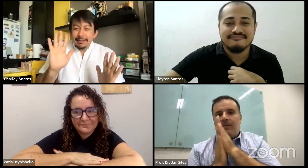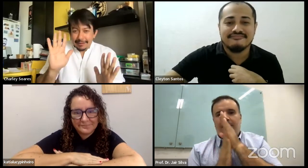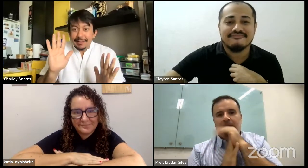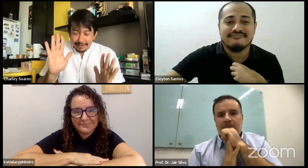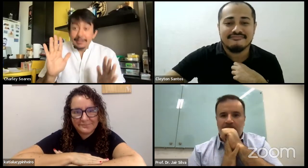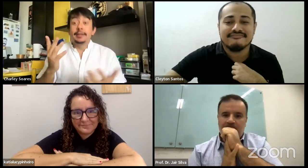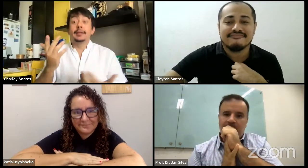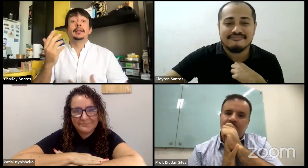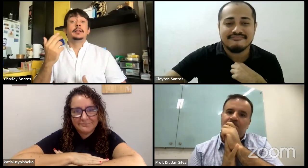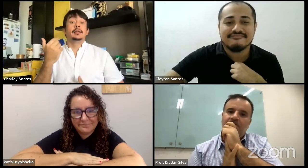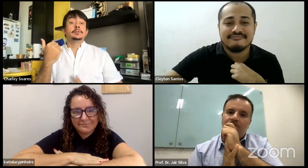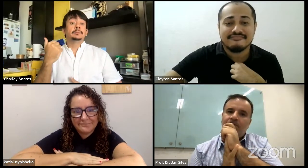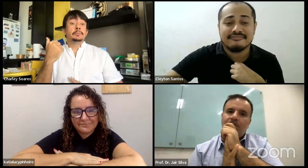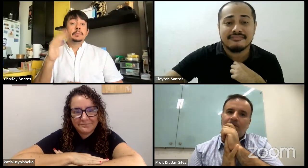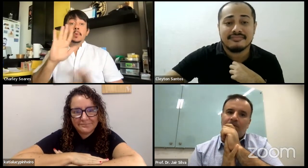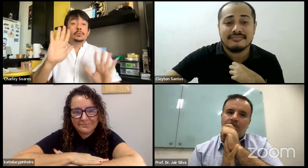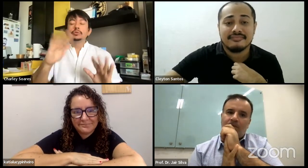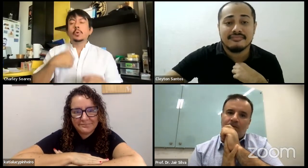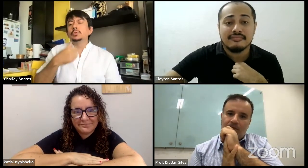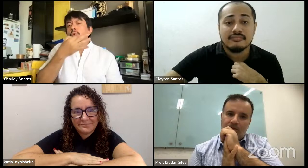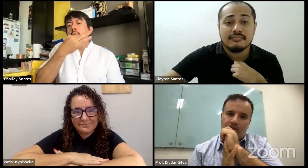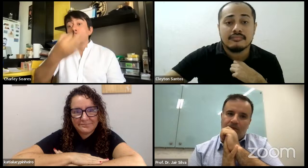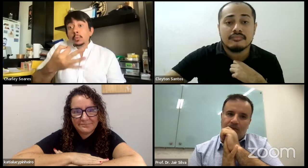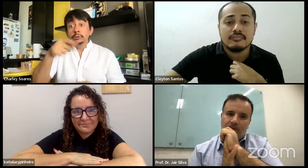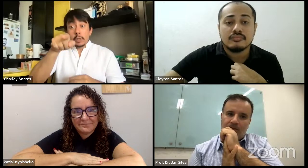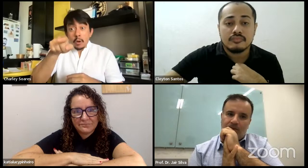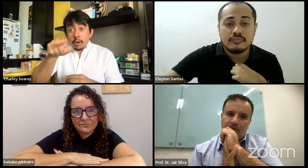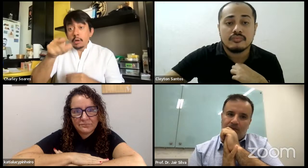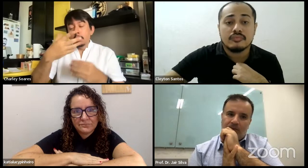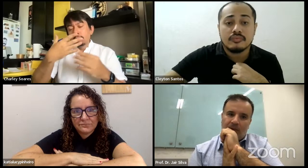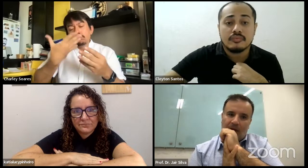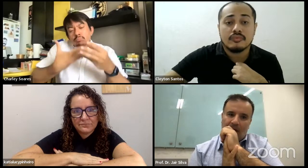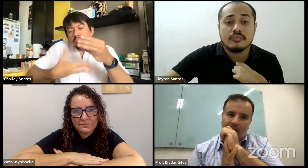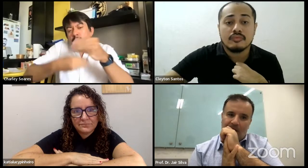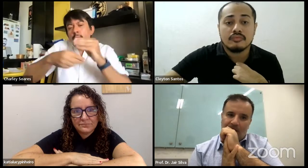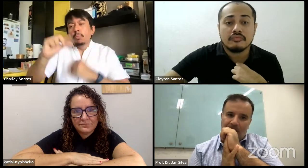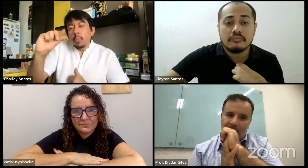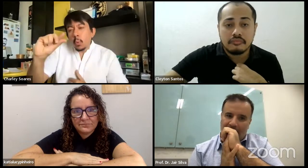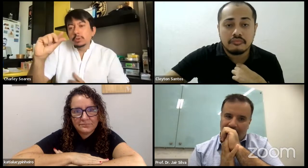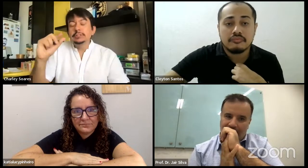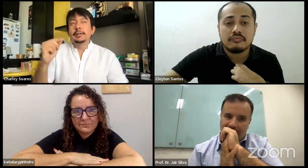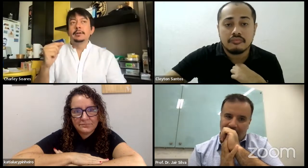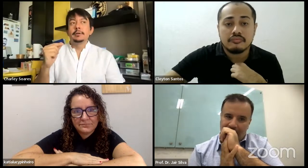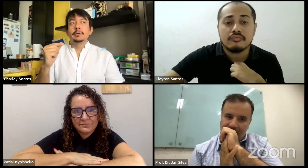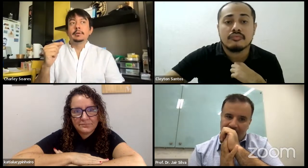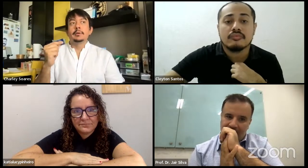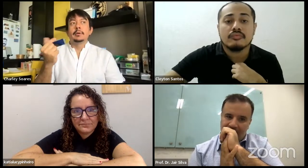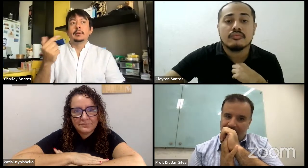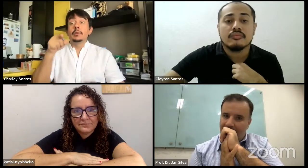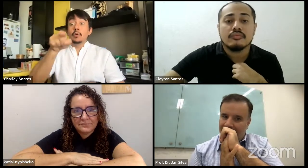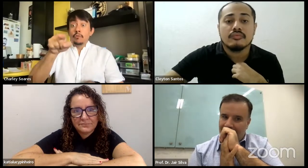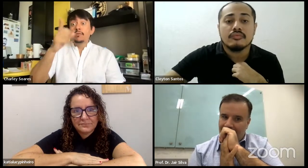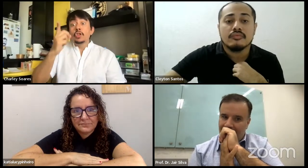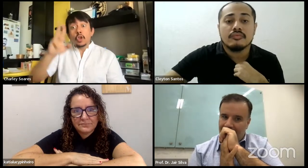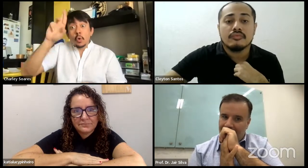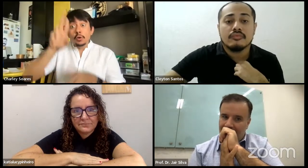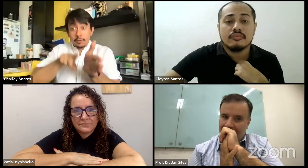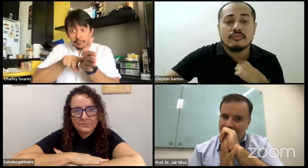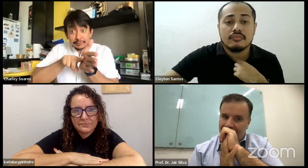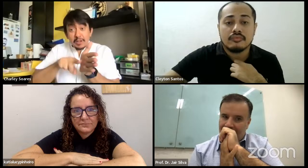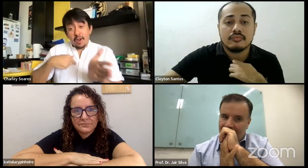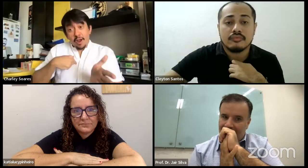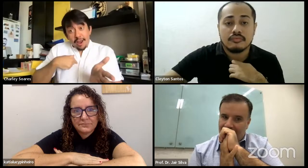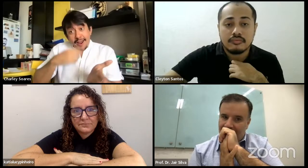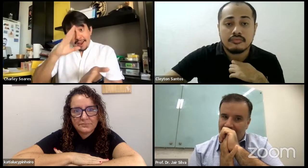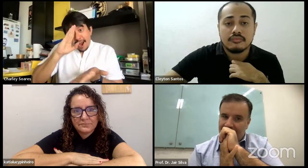uma análise boa, uma coleta de dados boa. Um material muito bom, muito bem filmado. Mas uma sugestão é só um